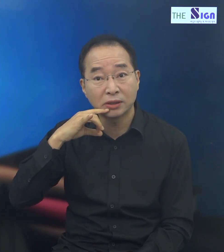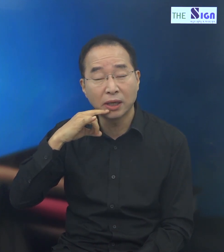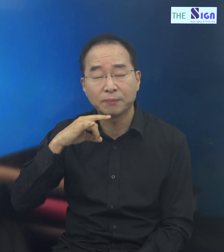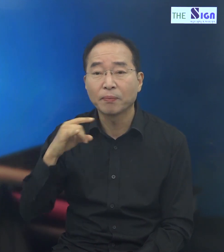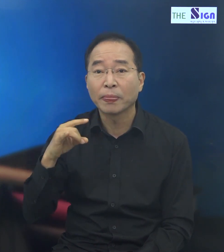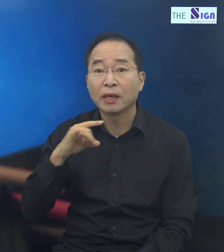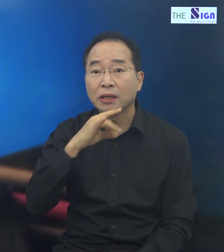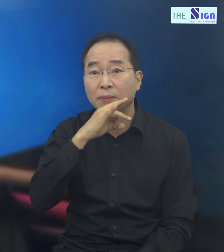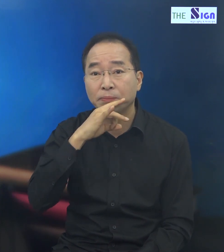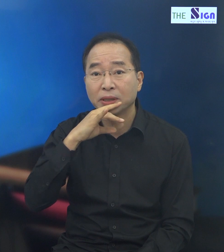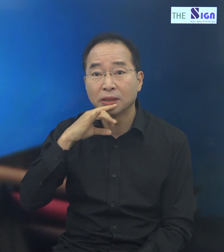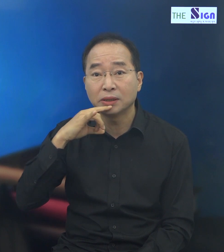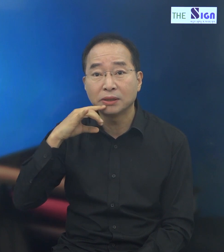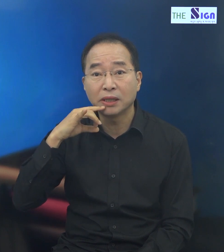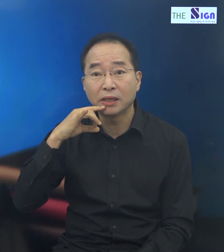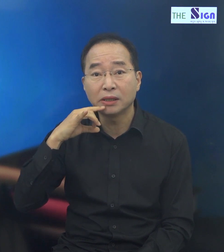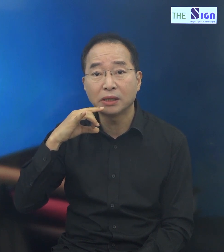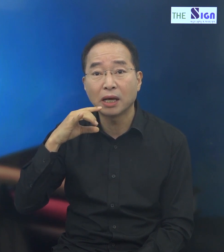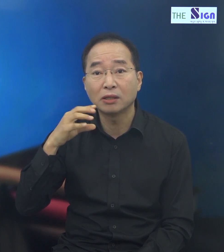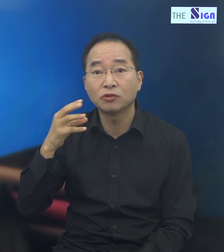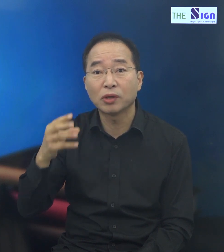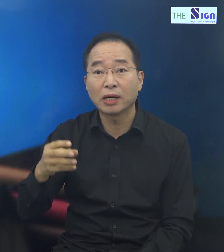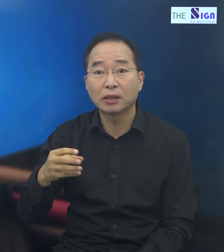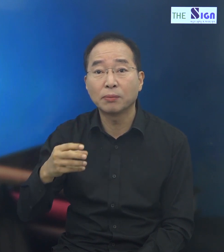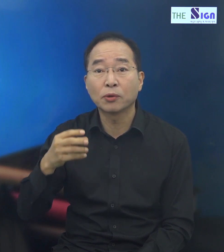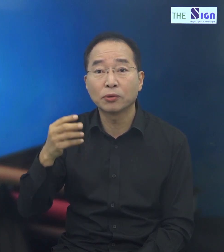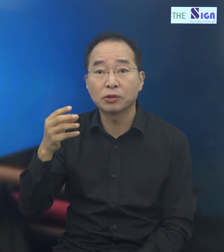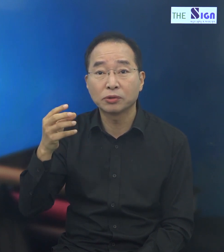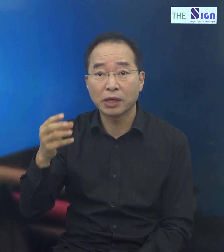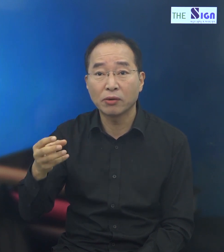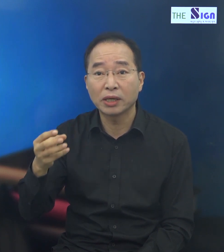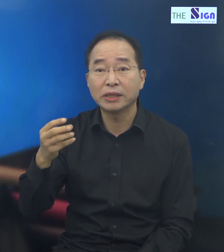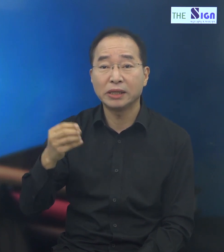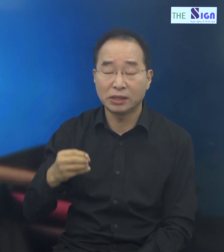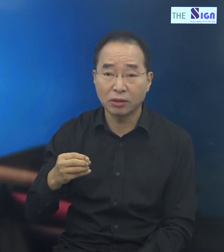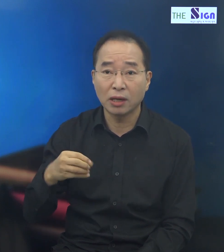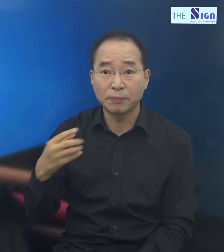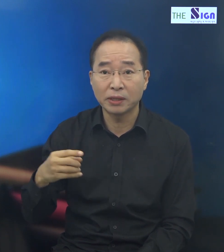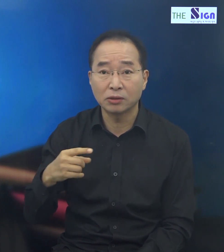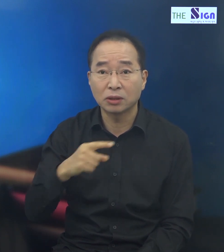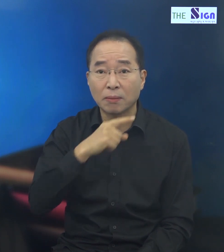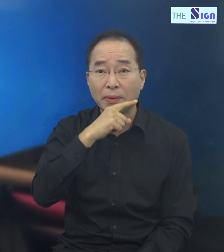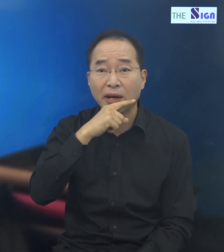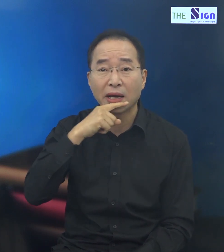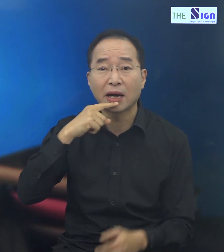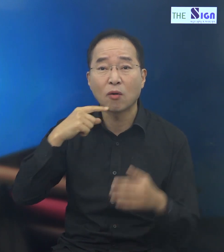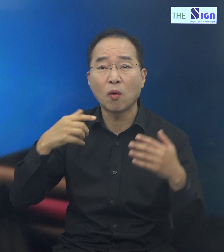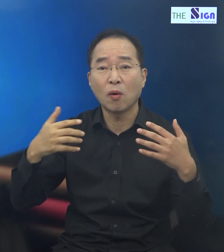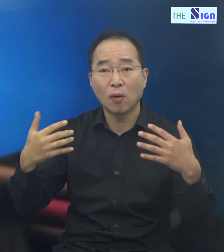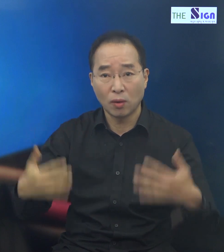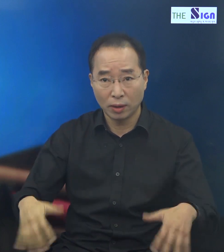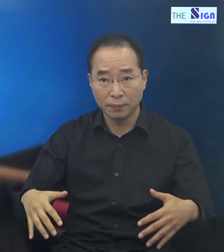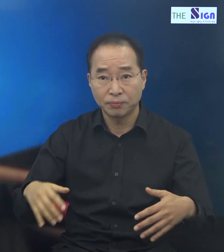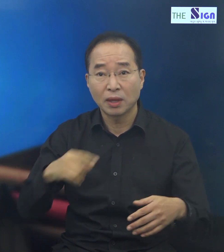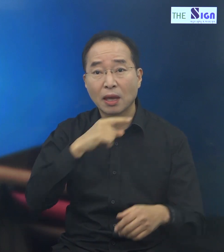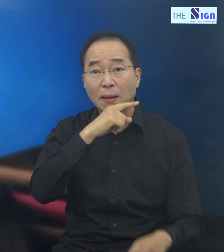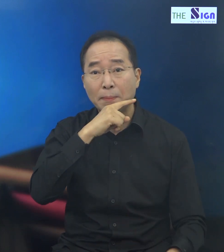쓰는데, 이 핑크색이라는 수화를 본격적으로 사용하기 이전에는 핑크를 어떻게 하면 빨가고